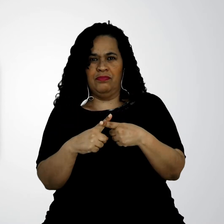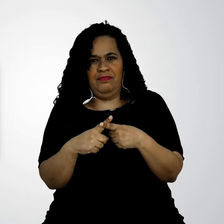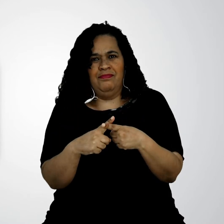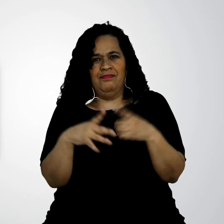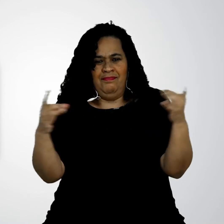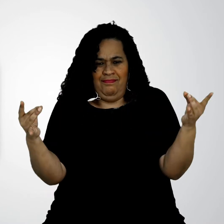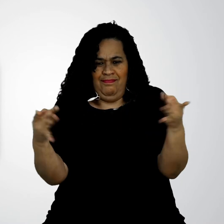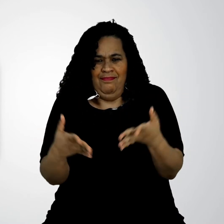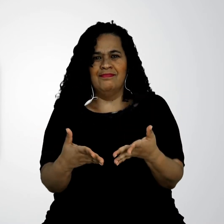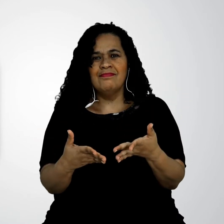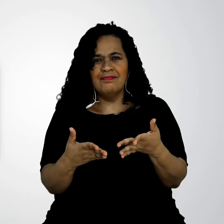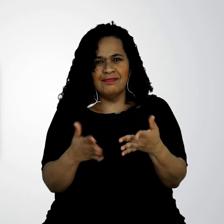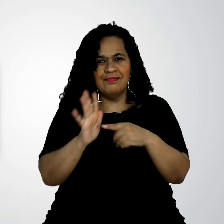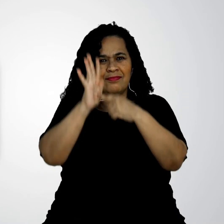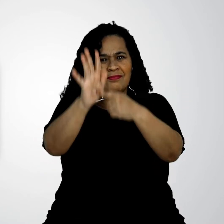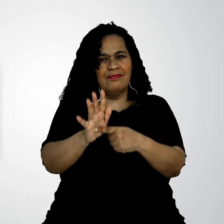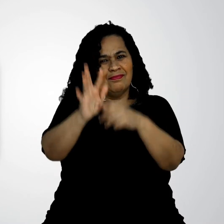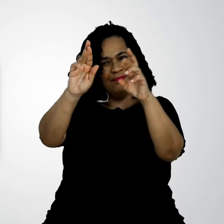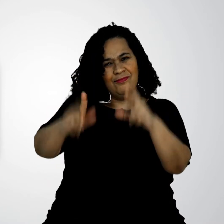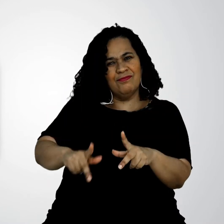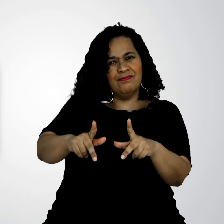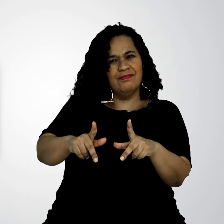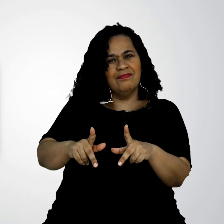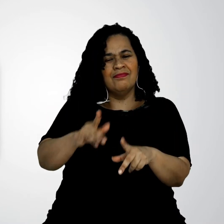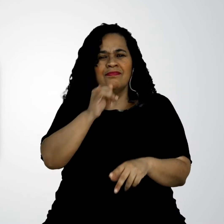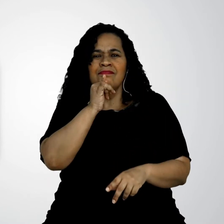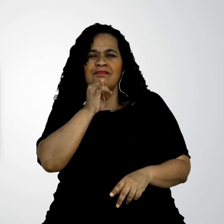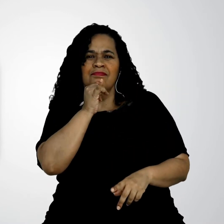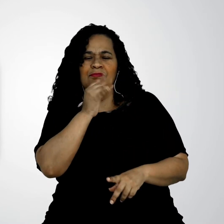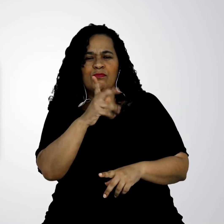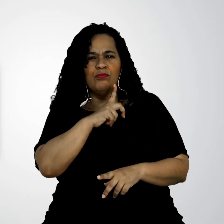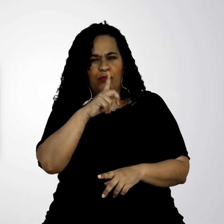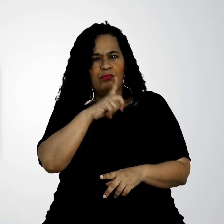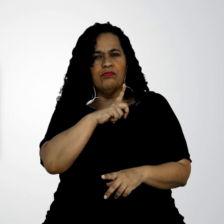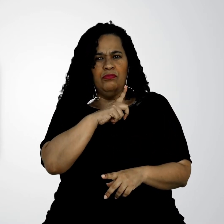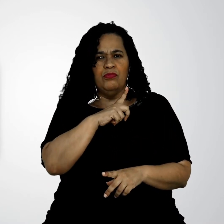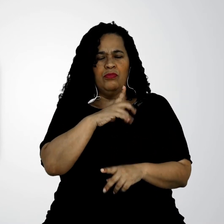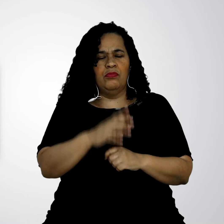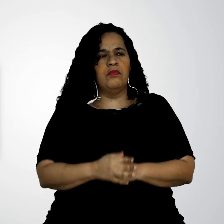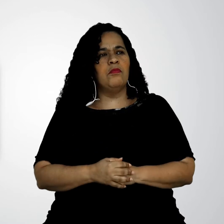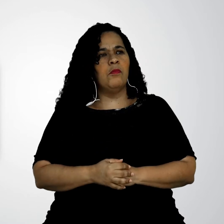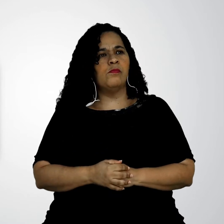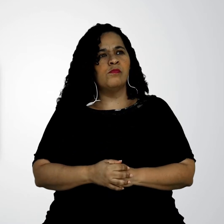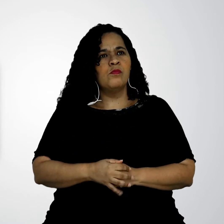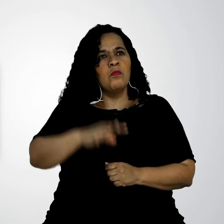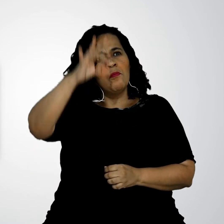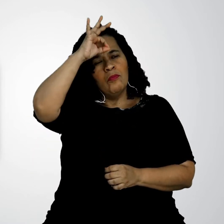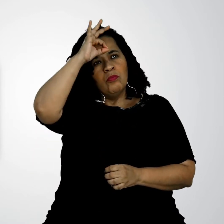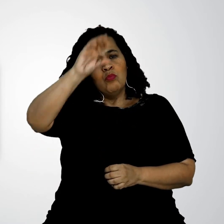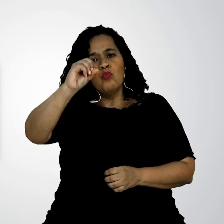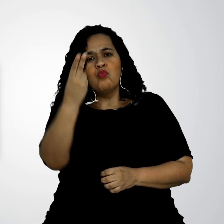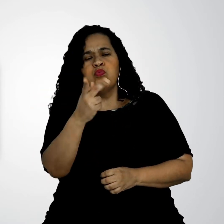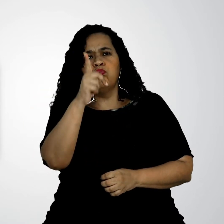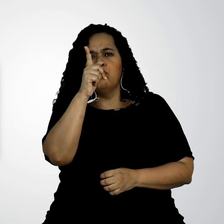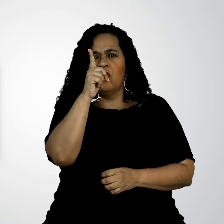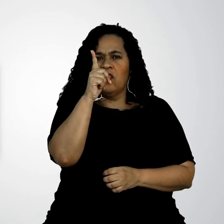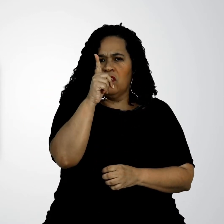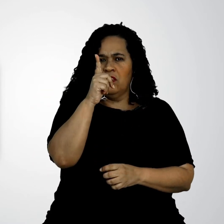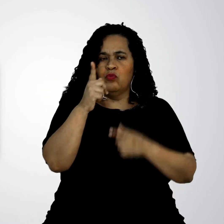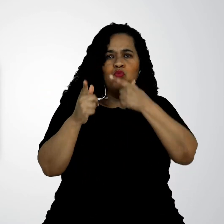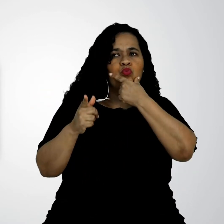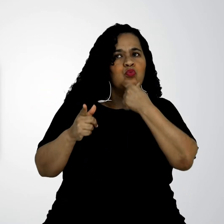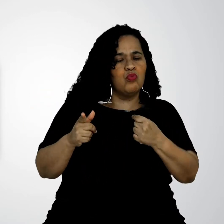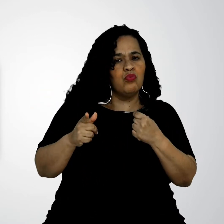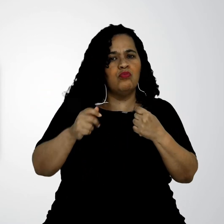o ser biológico. Não, então, assim, eu tenho esse órgão sexual porque eu nasci assim, mas eu